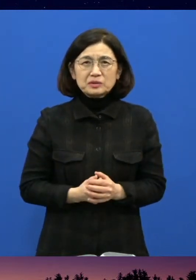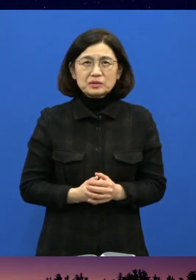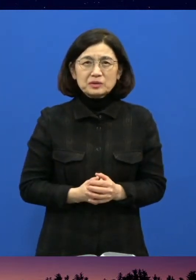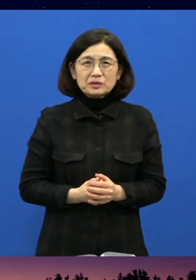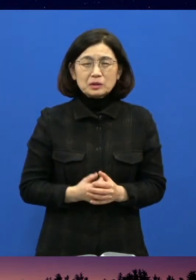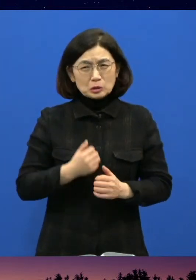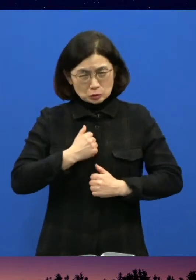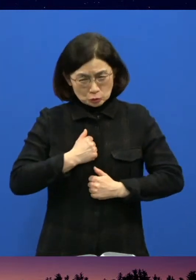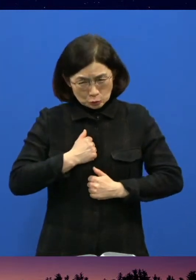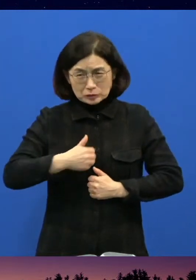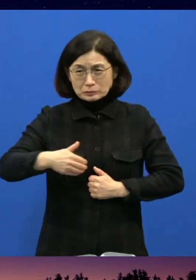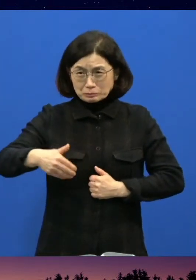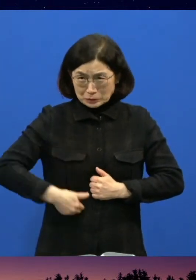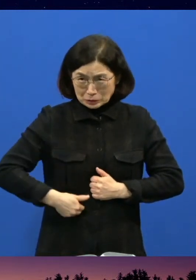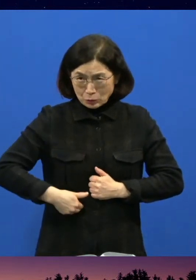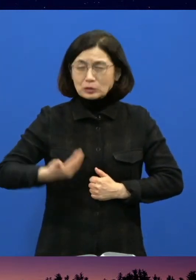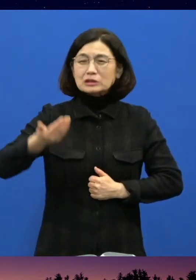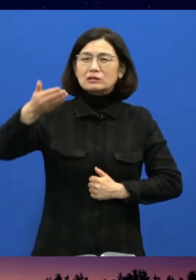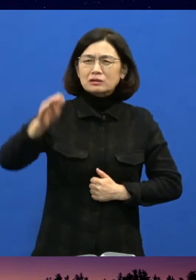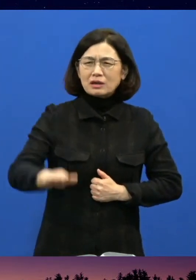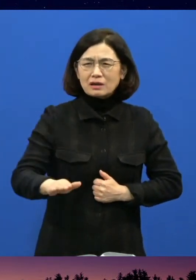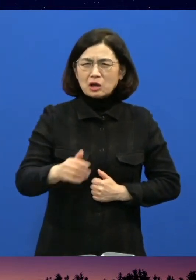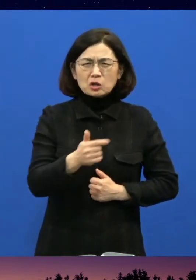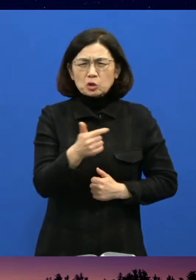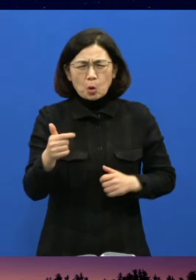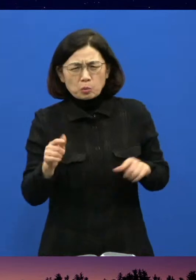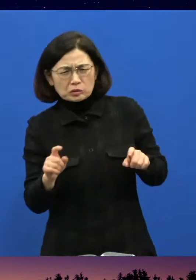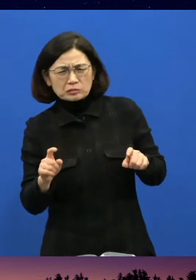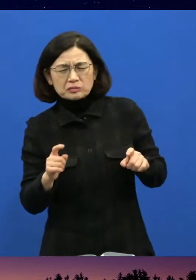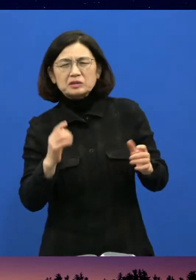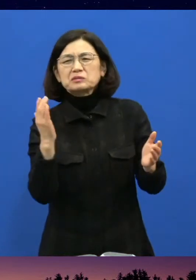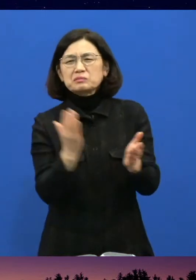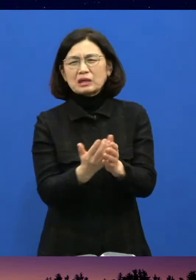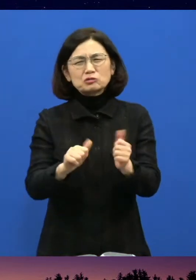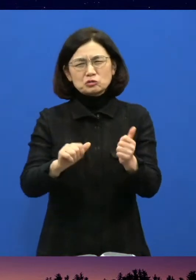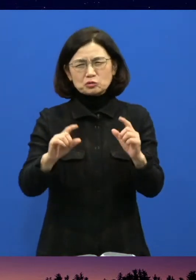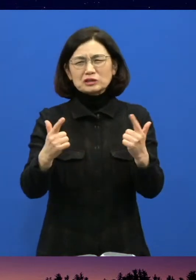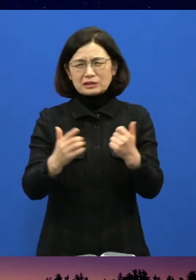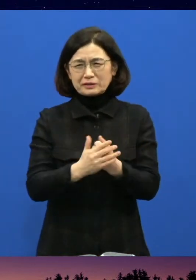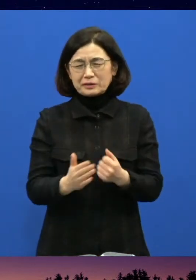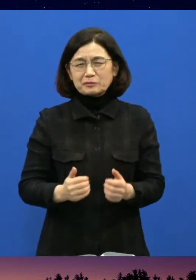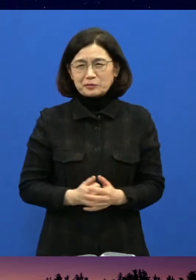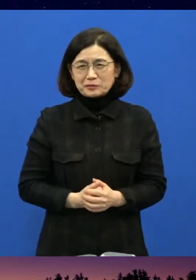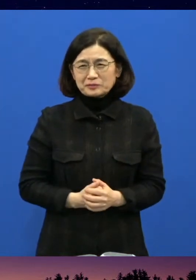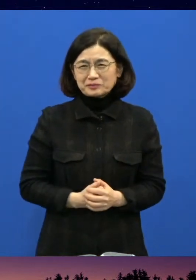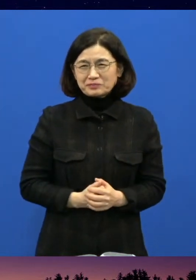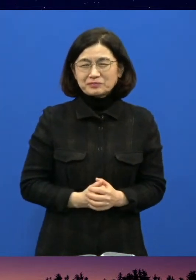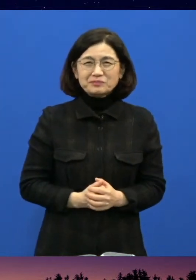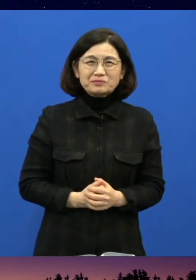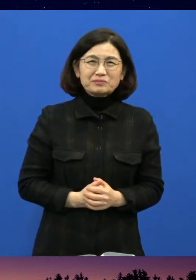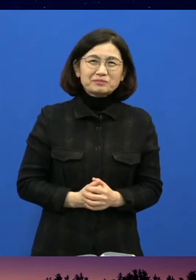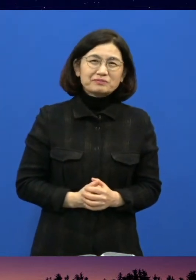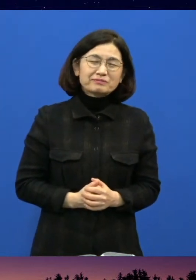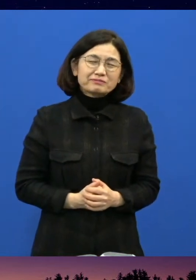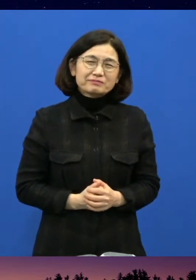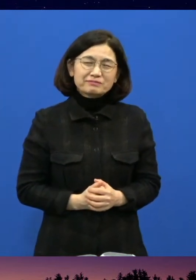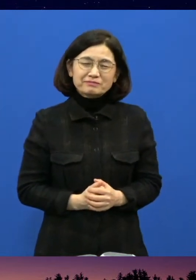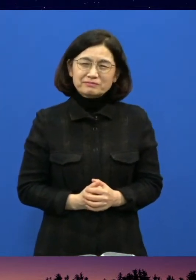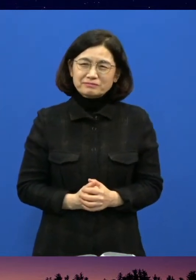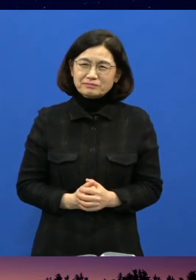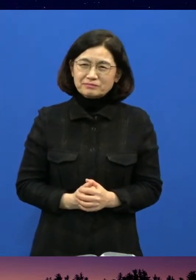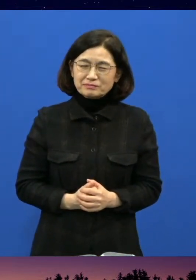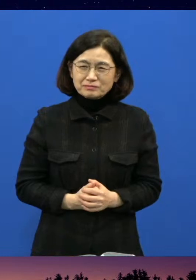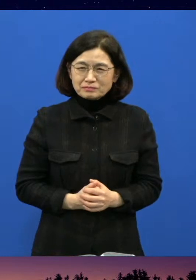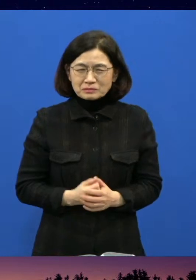조심해야 되는데 너무 겁내면 안 된다. 안 죽는다. 이제 그런 얘기입니다. 그래서 조금